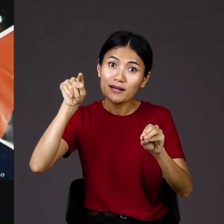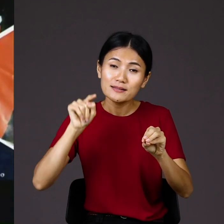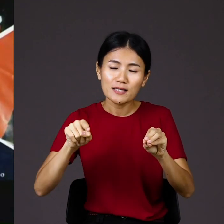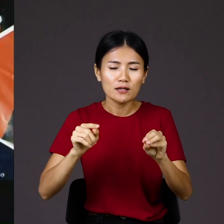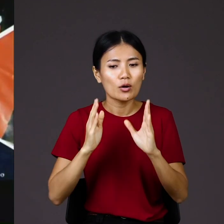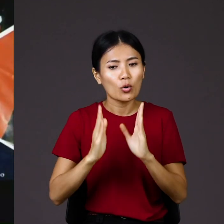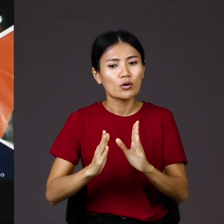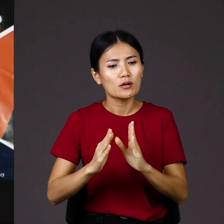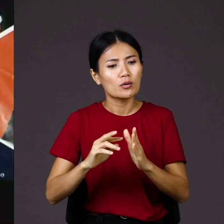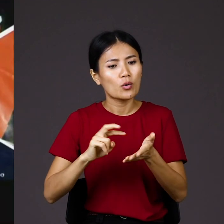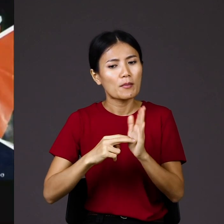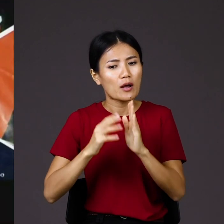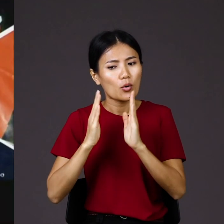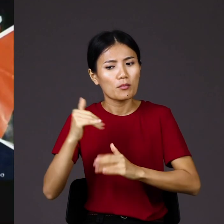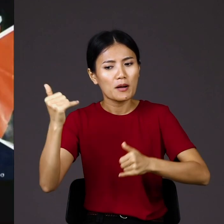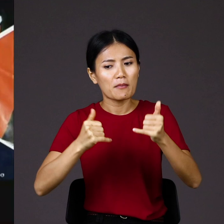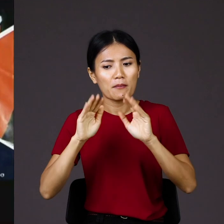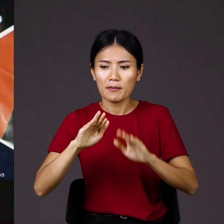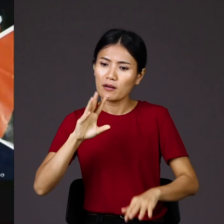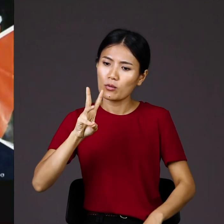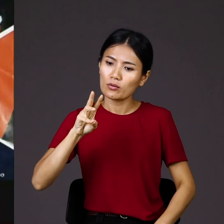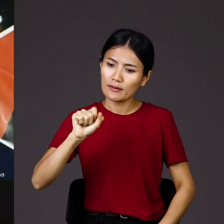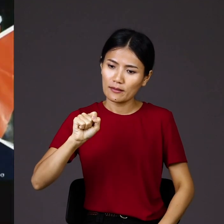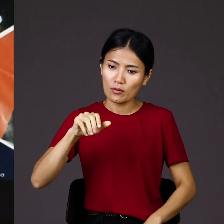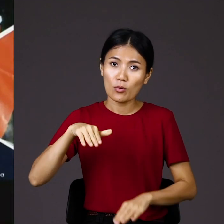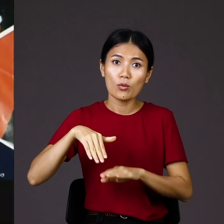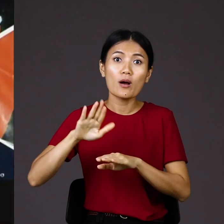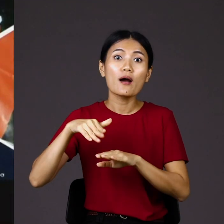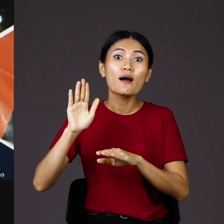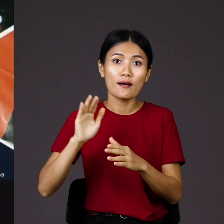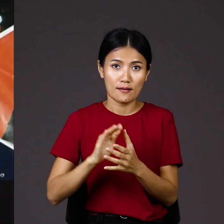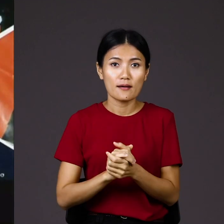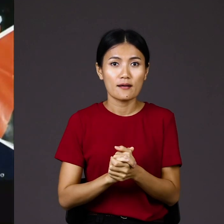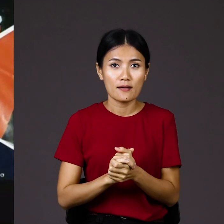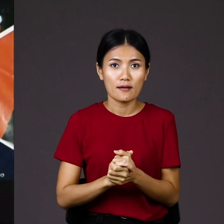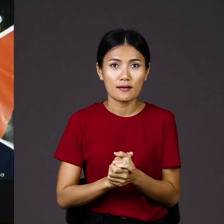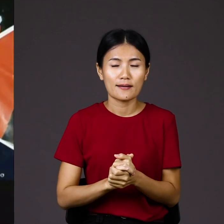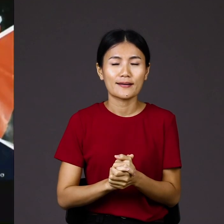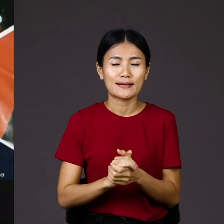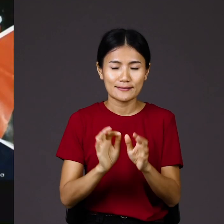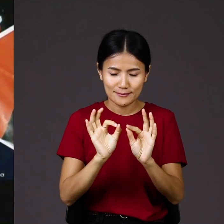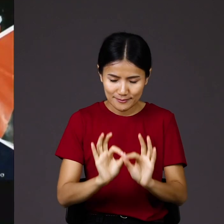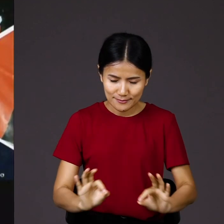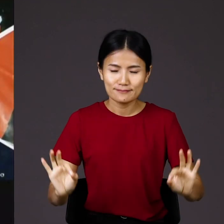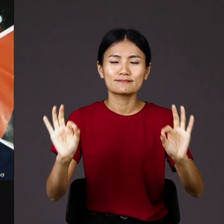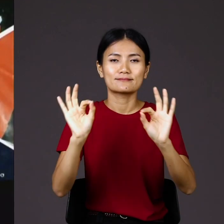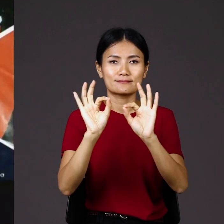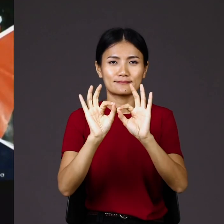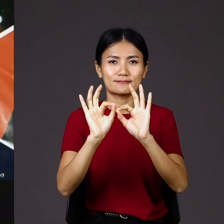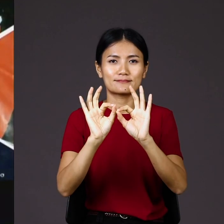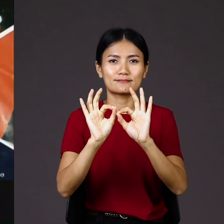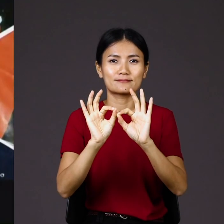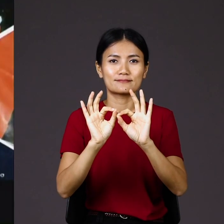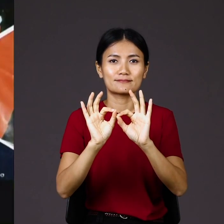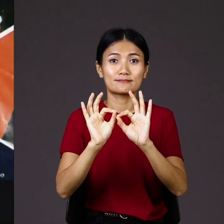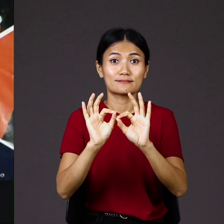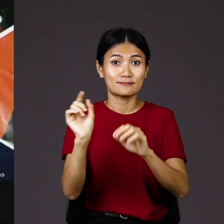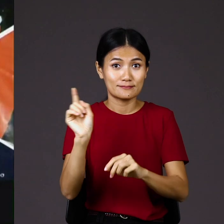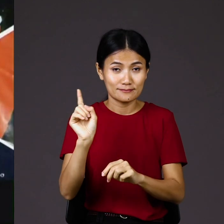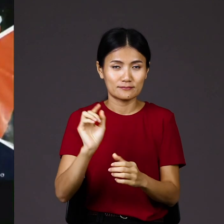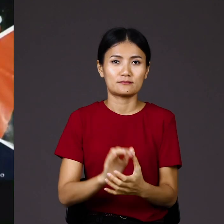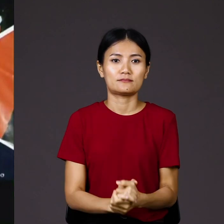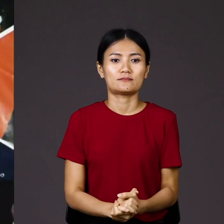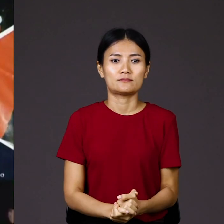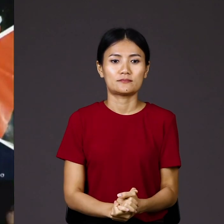65% 60-65% แปลว่ามีผู้ใช้สิทธิ์ประมาณ 600,000 กว่าดังนั้นจำเป็น